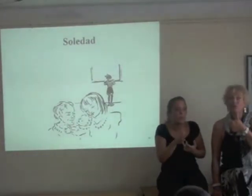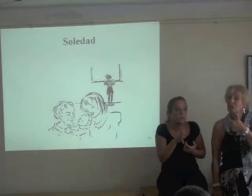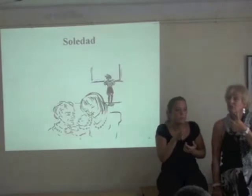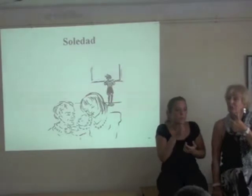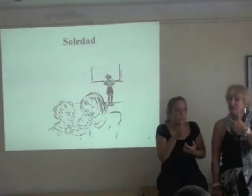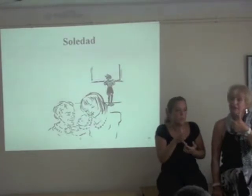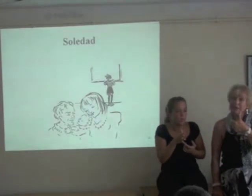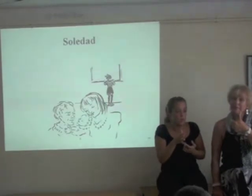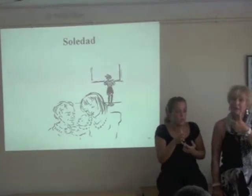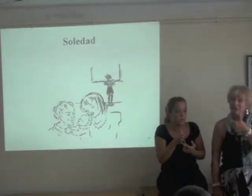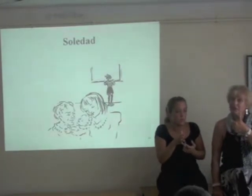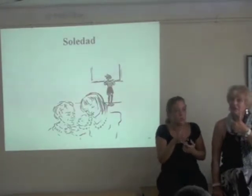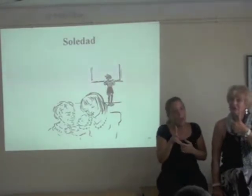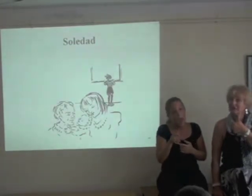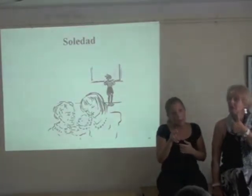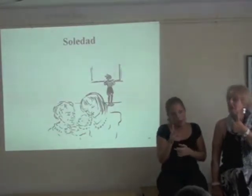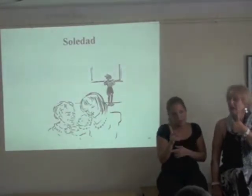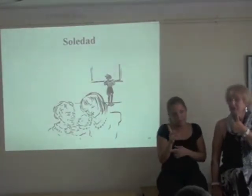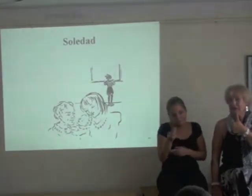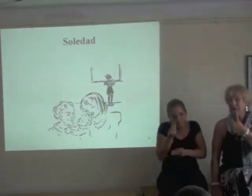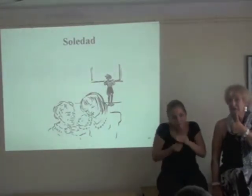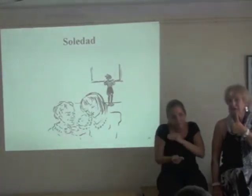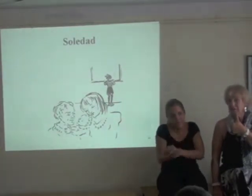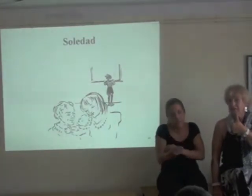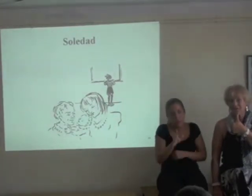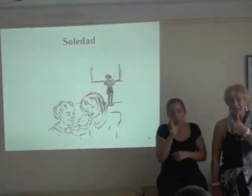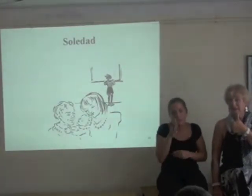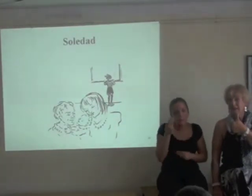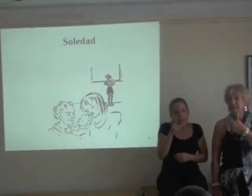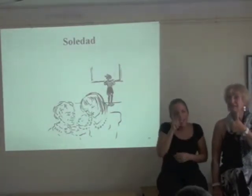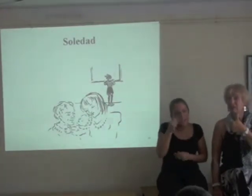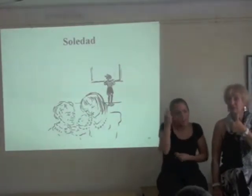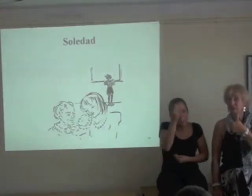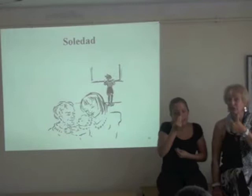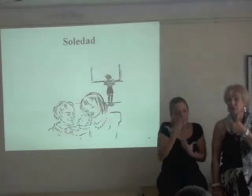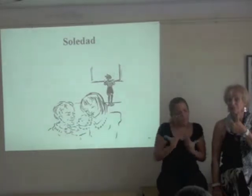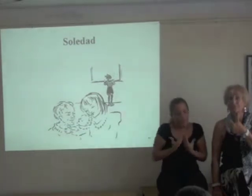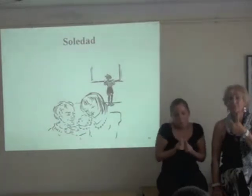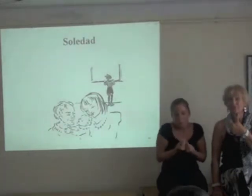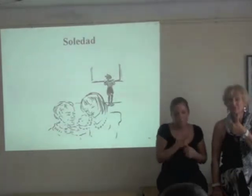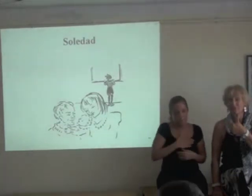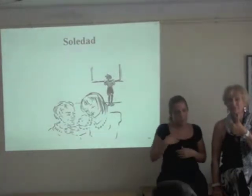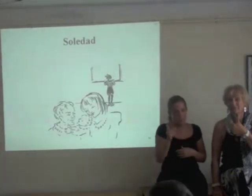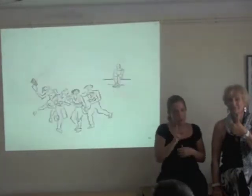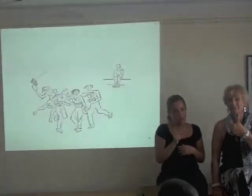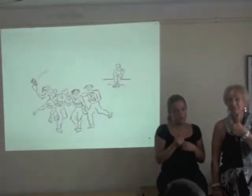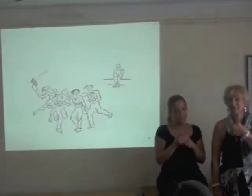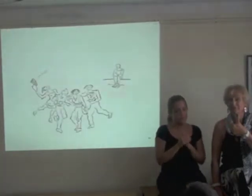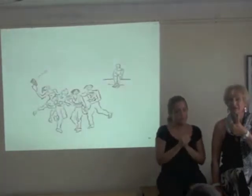vino un hermanito y ahora piensa, nadie quiere estar conmigo.